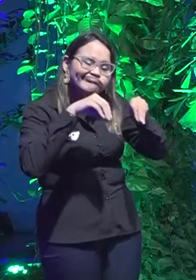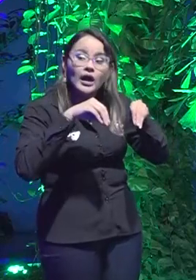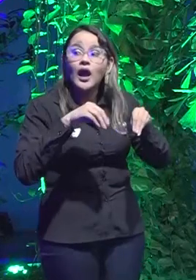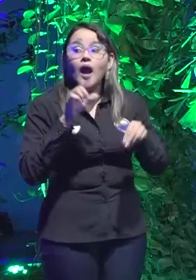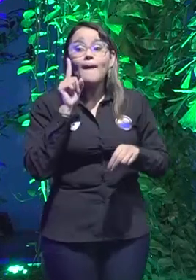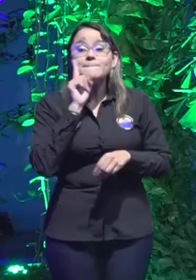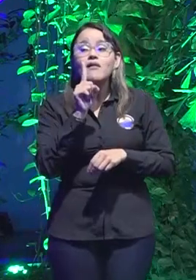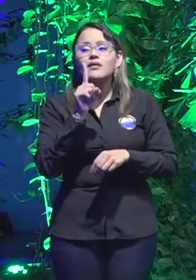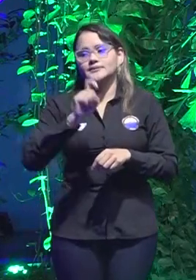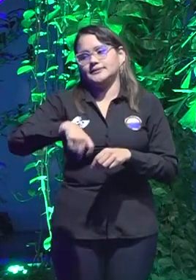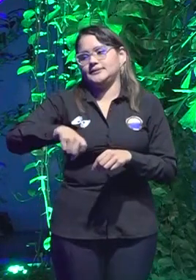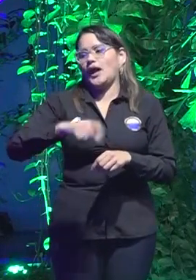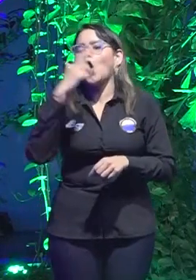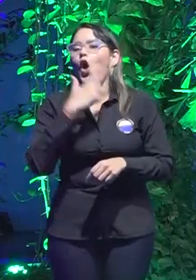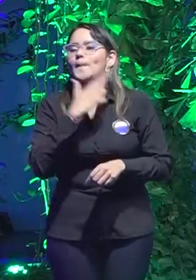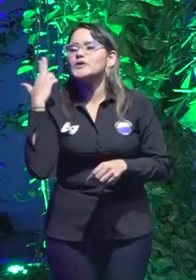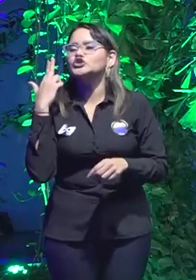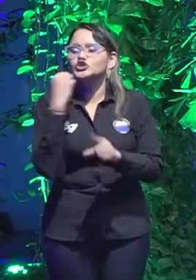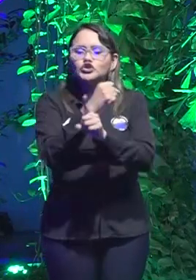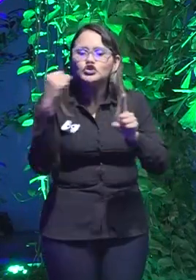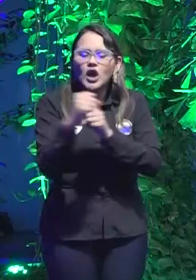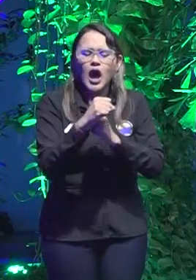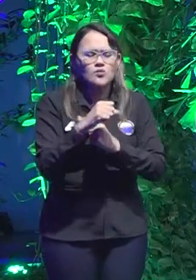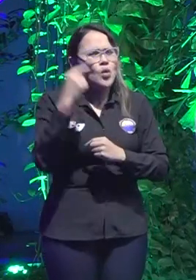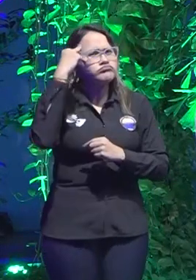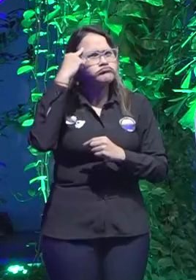eso implica compromiso. Si